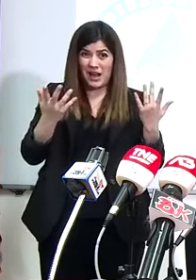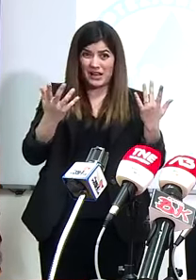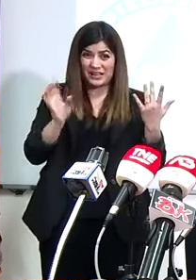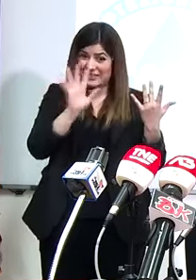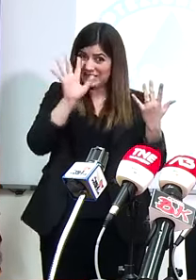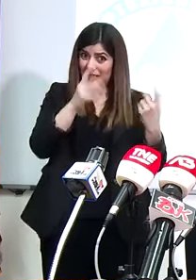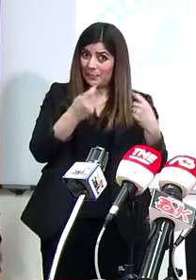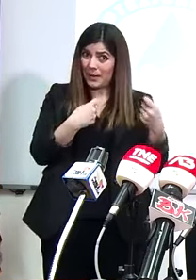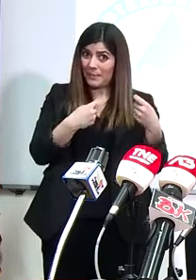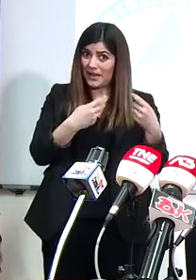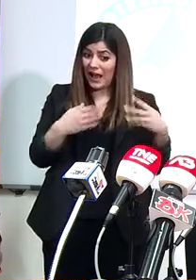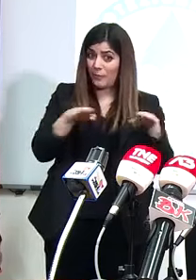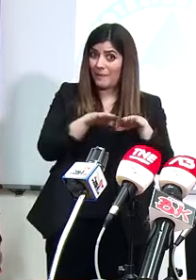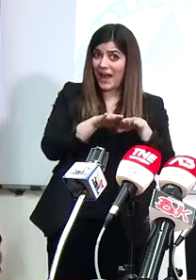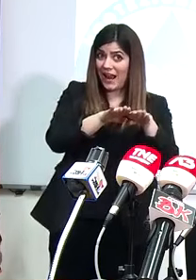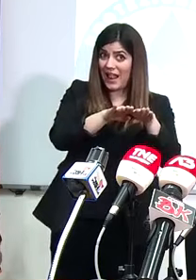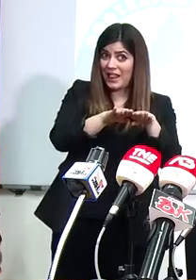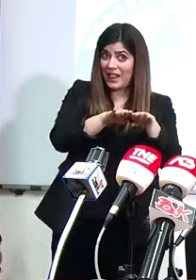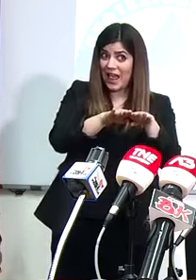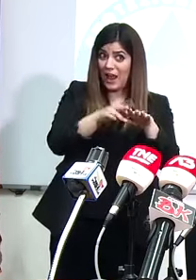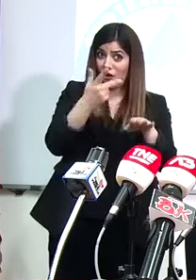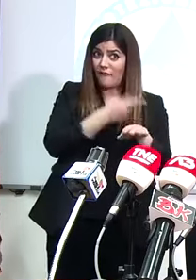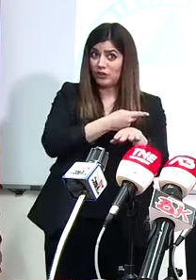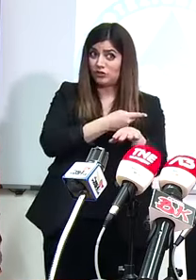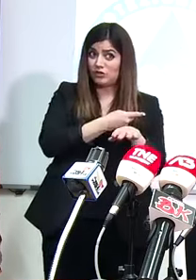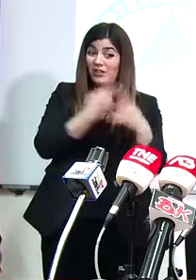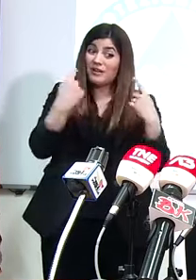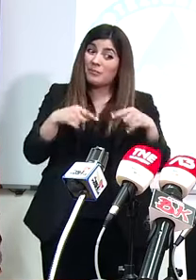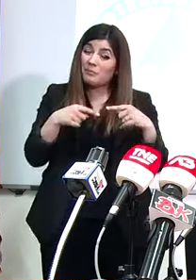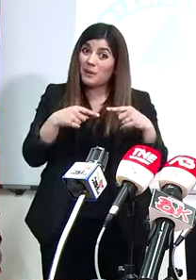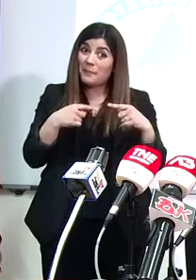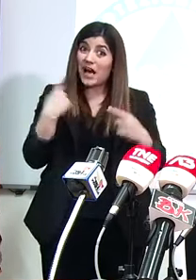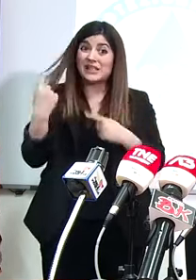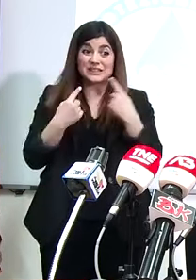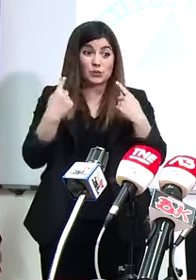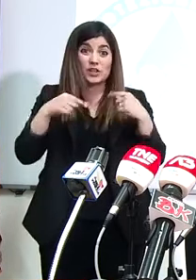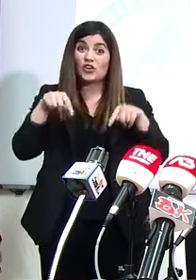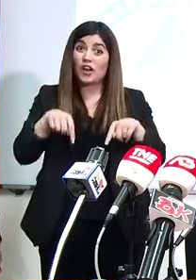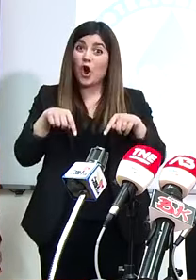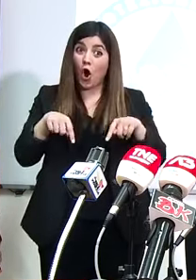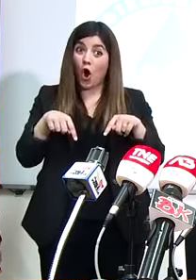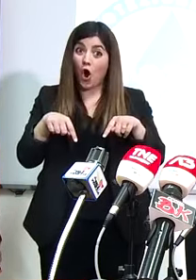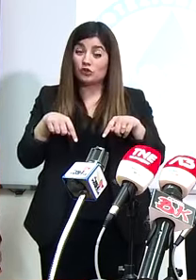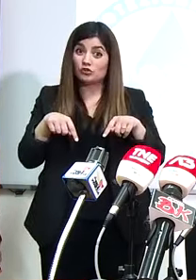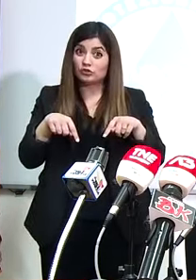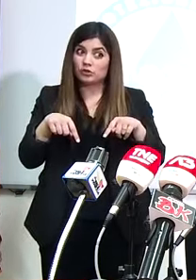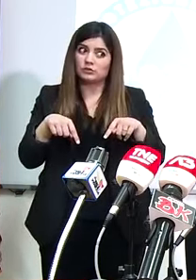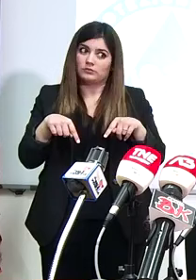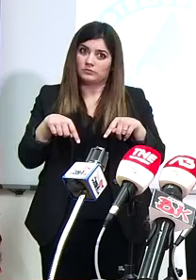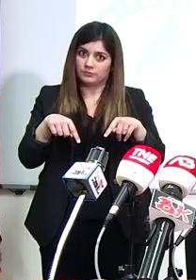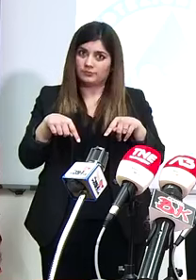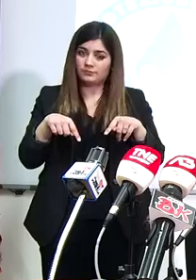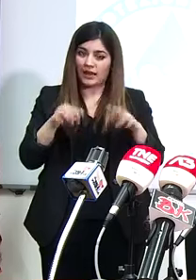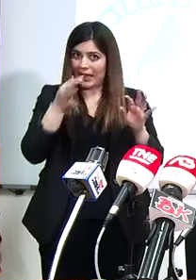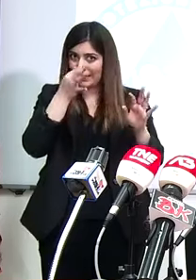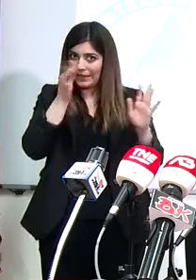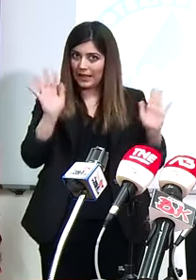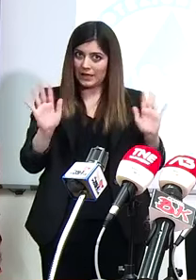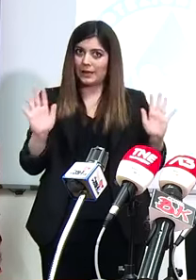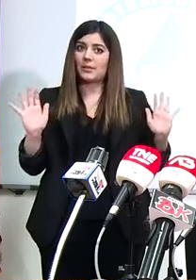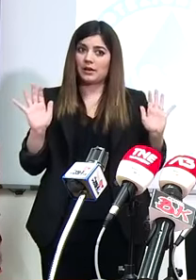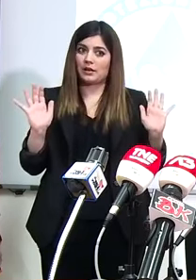parallelo dei vaccini che fa inorridire in un periodo come questo di non cadere non me lo so dire neanche noi sappiamo che